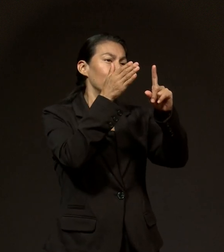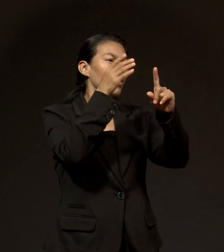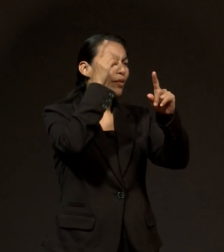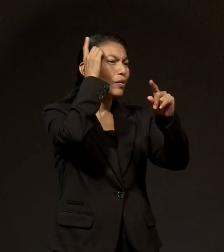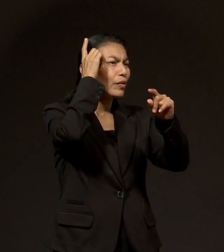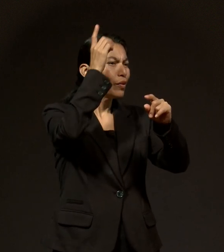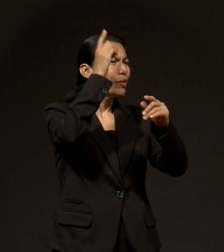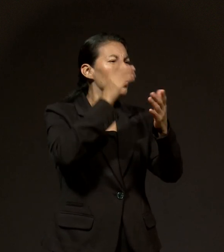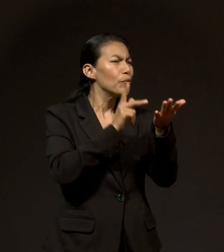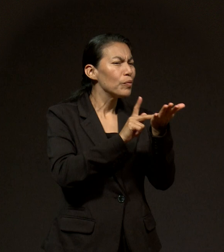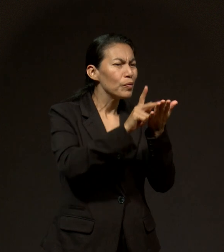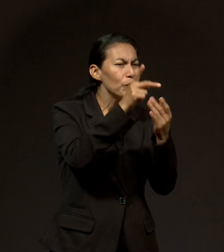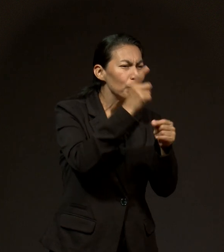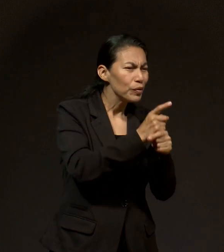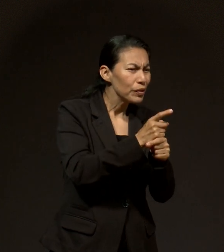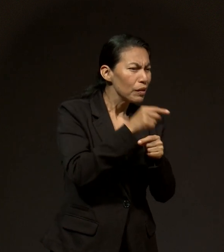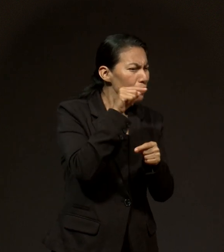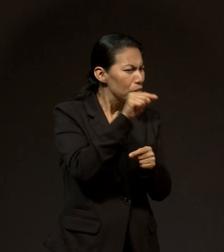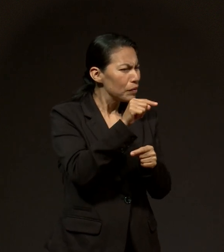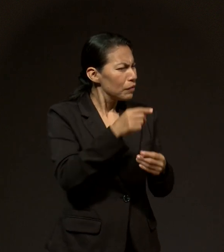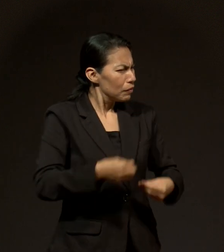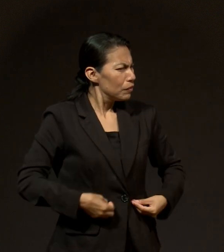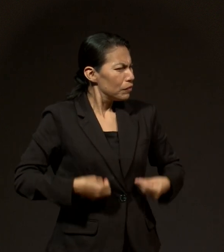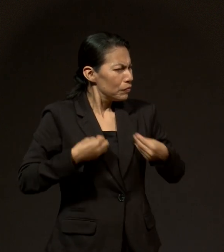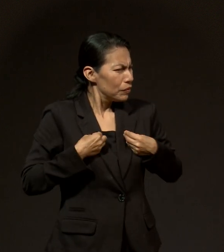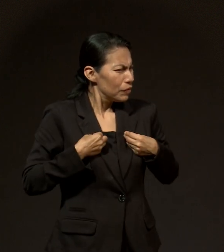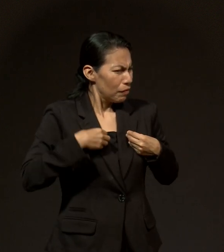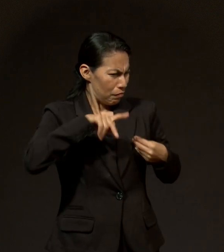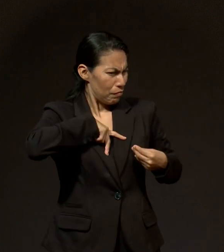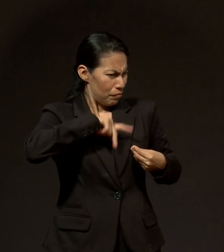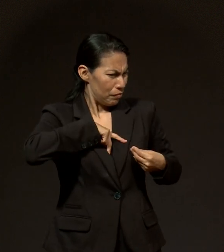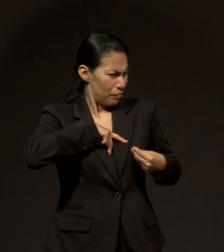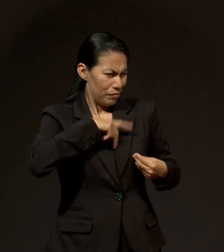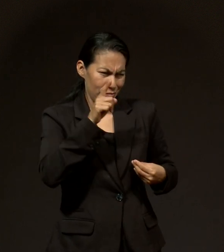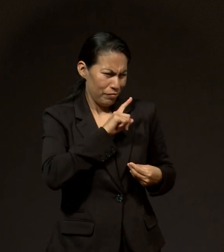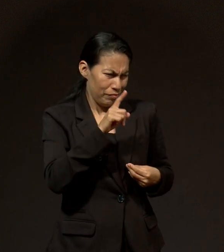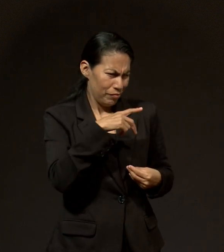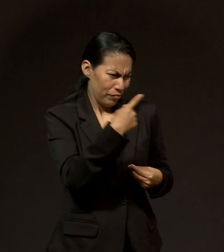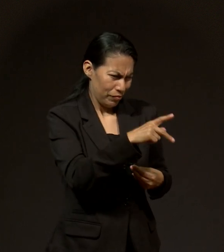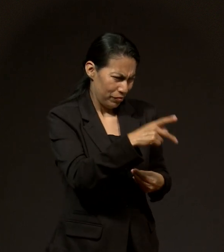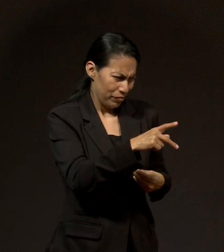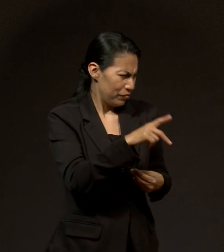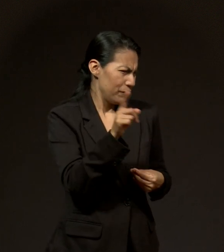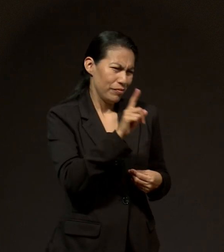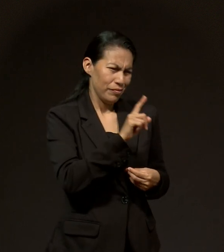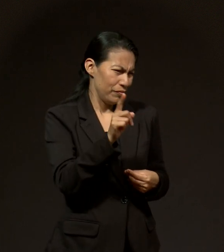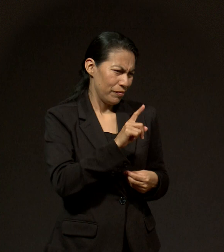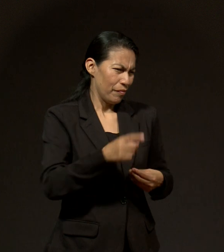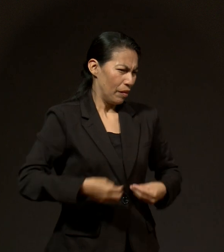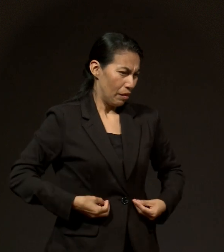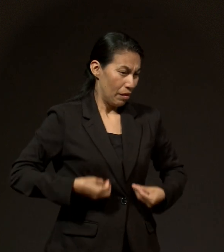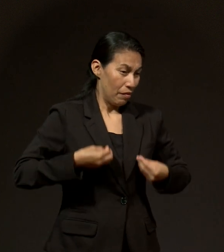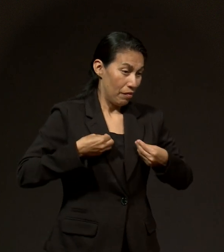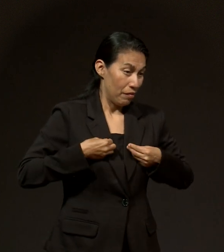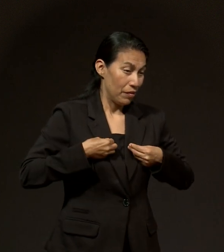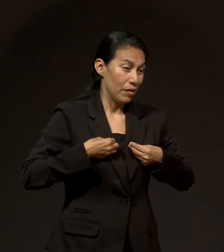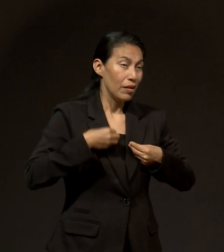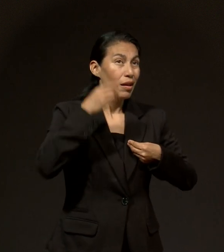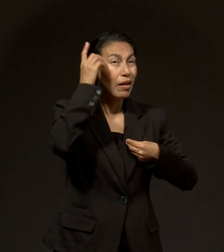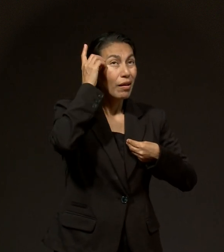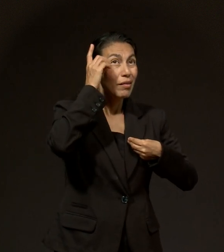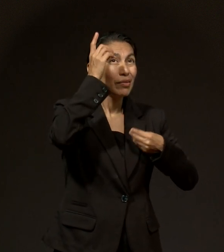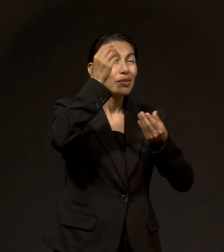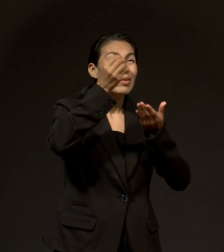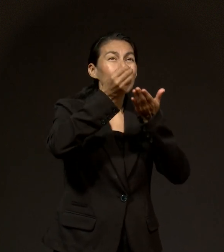luz de la voluntad de Dios para tu vida. Porque tu vida ya no es tuya. La vida la has